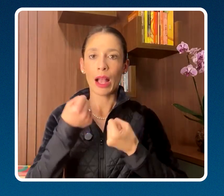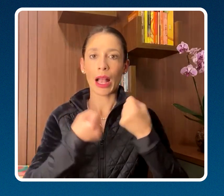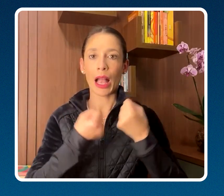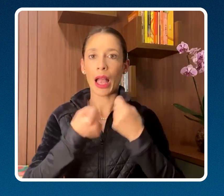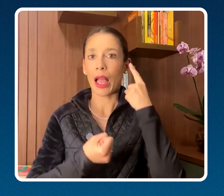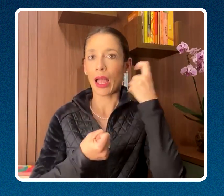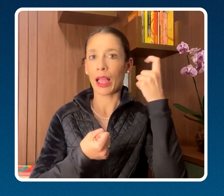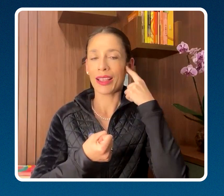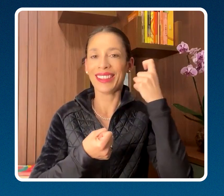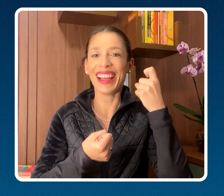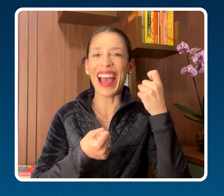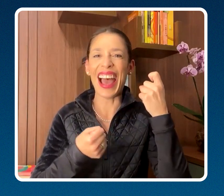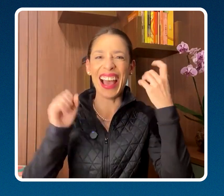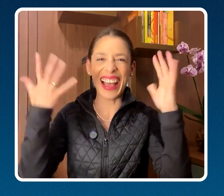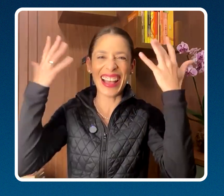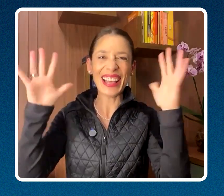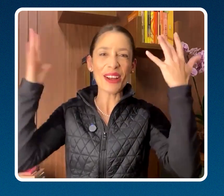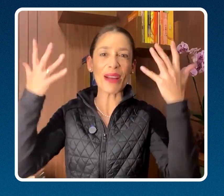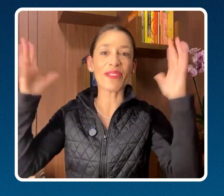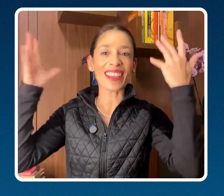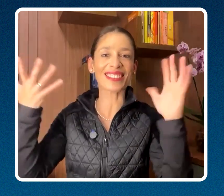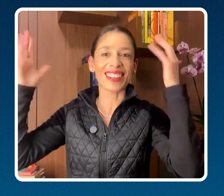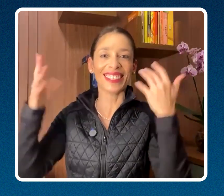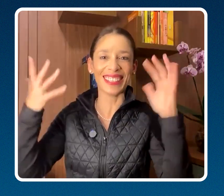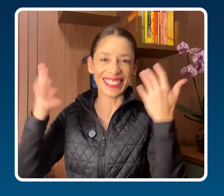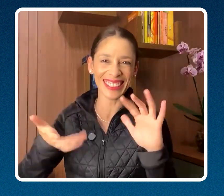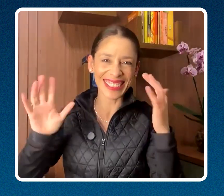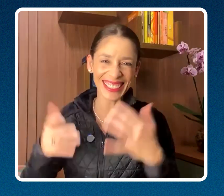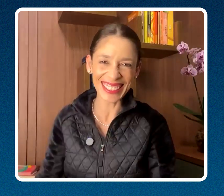toda alegria aqui na rua. Uma festa.